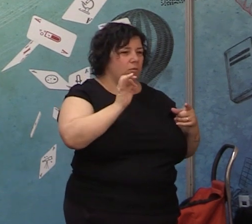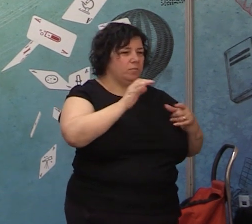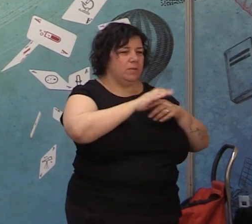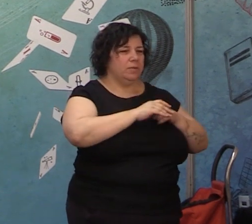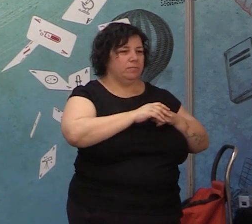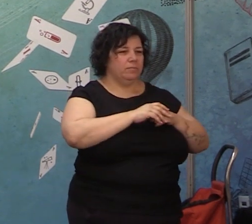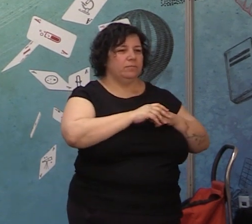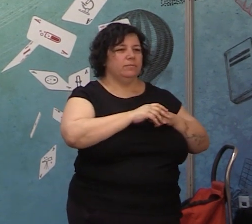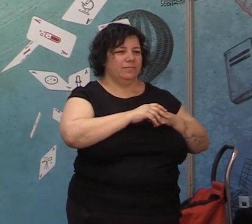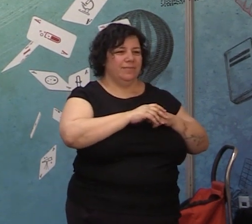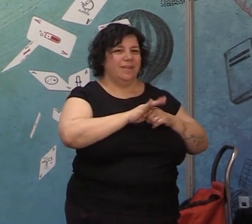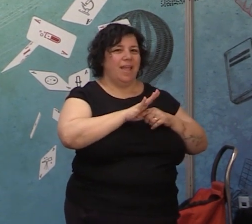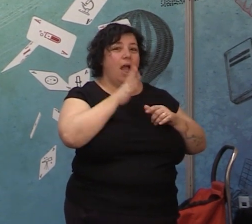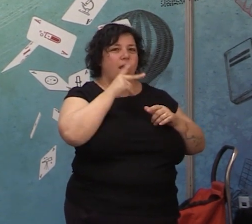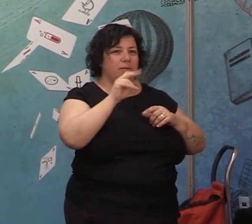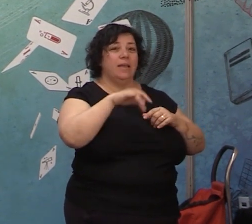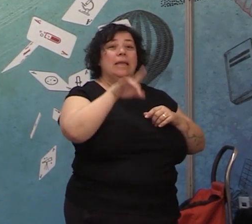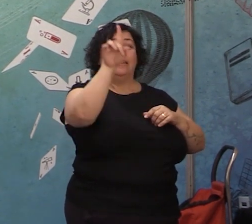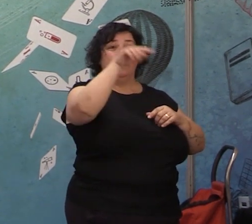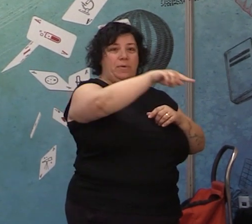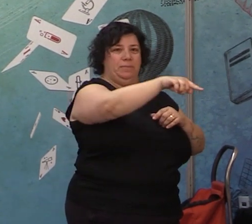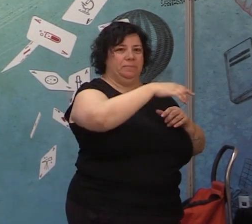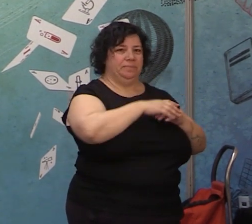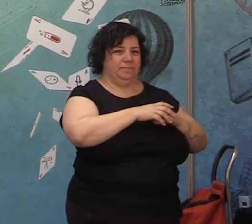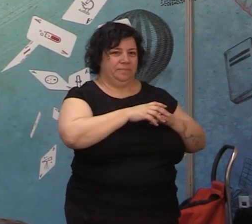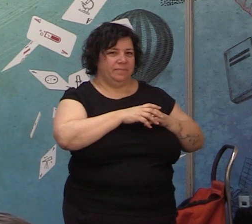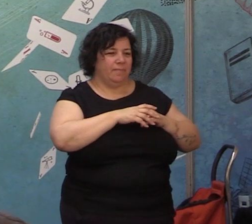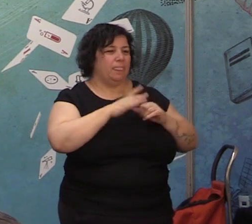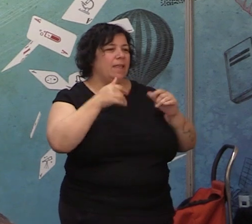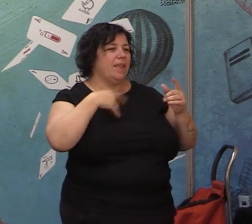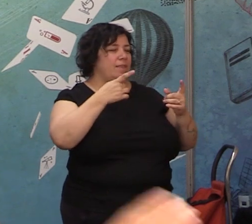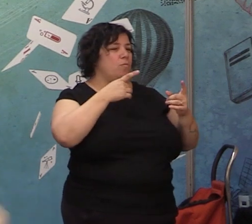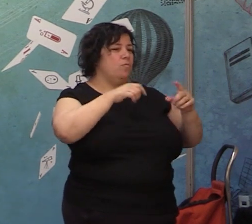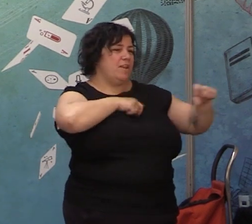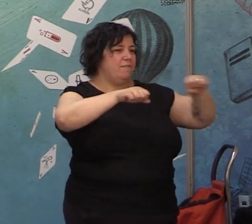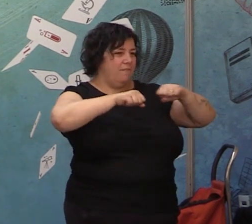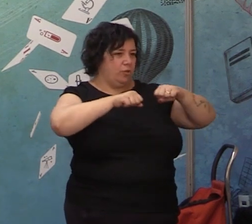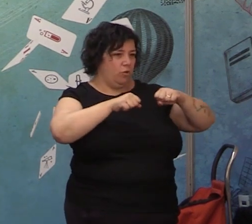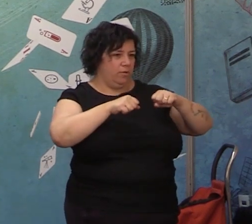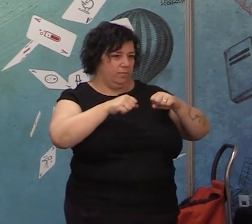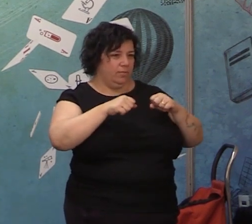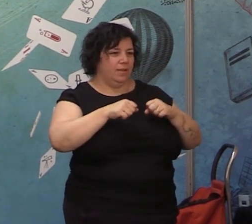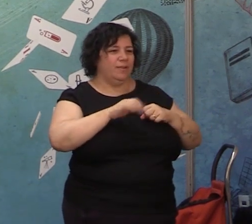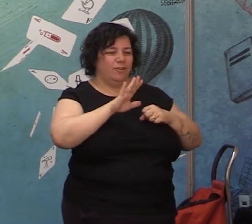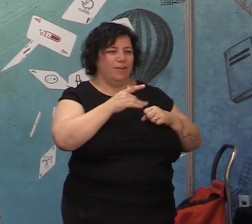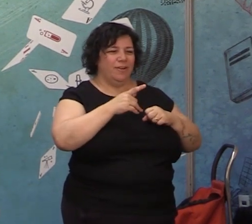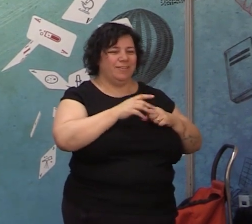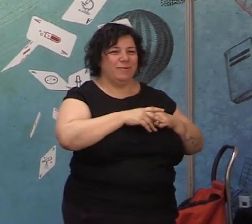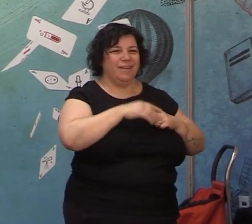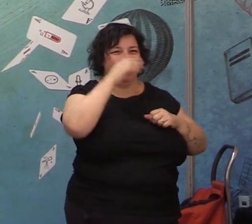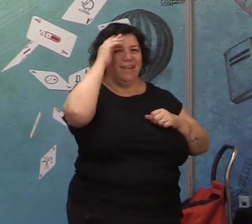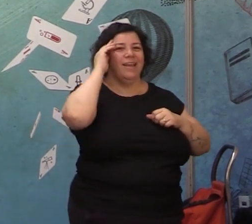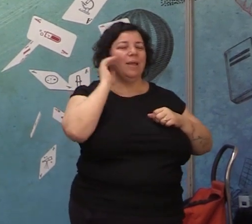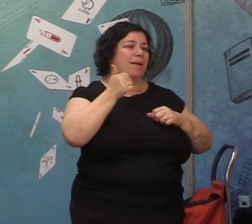similares? ¿Te refieres al infarto fulminante que no llega al hospital, prehospitalario, ¿no? Sí. Ahí le dan más a los